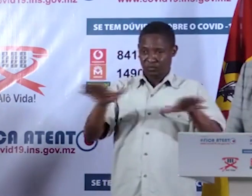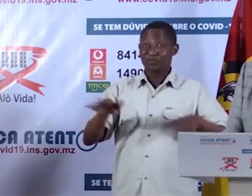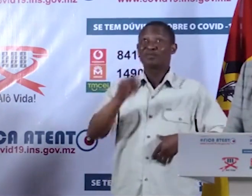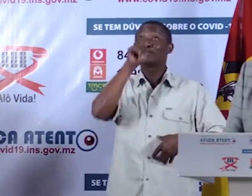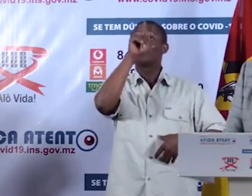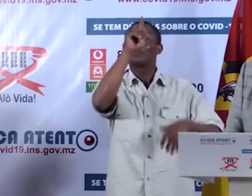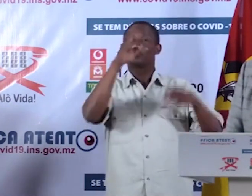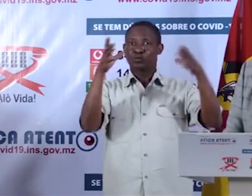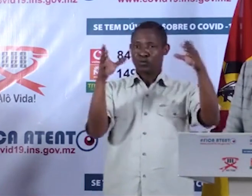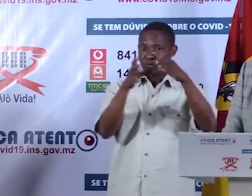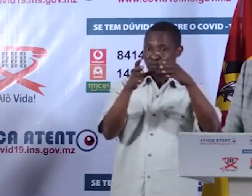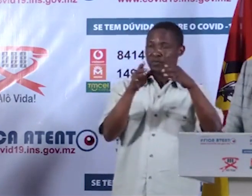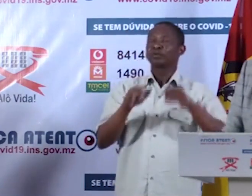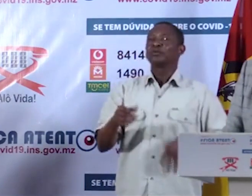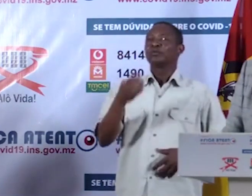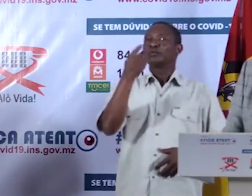quais